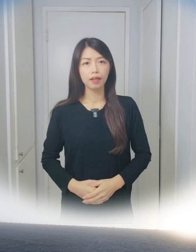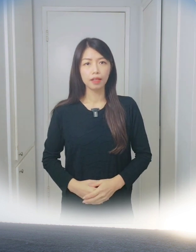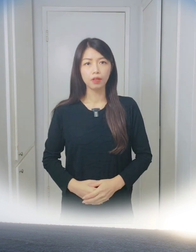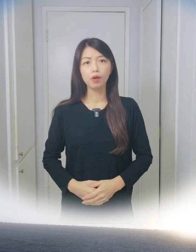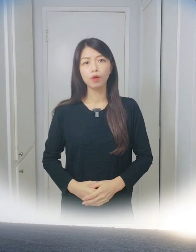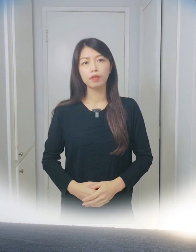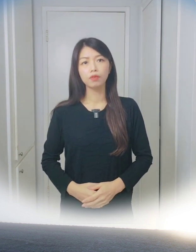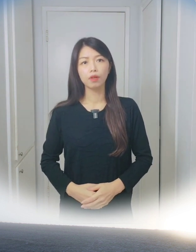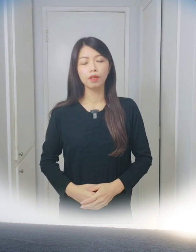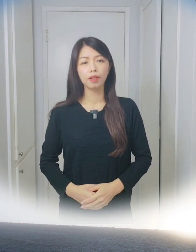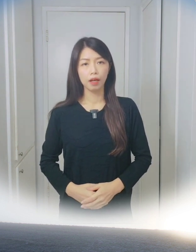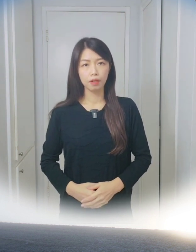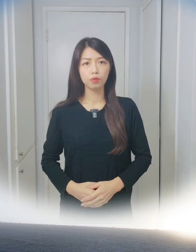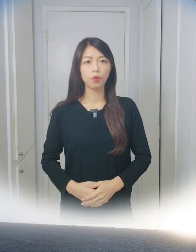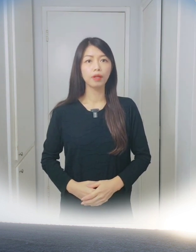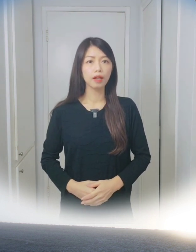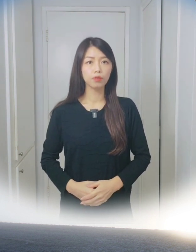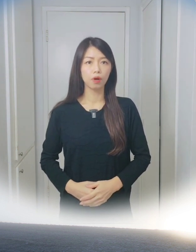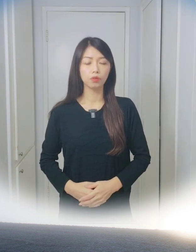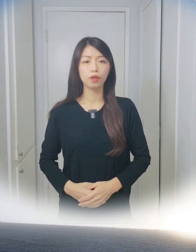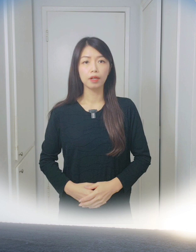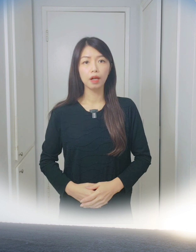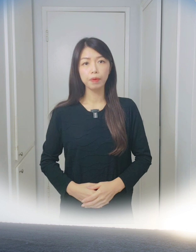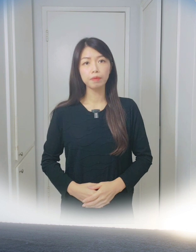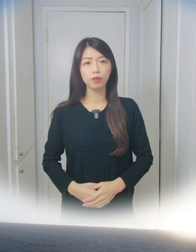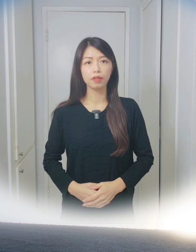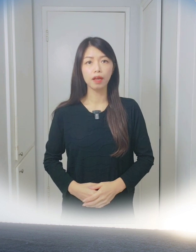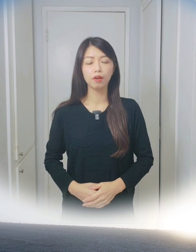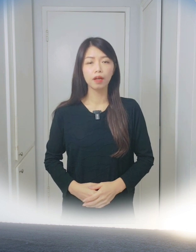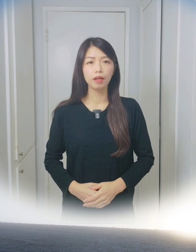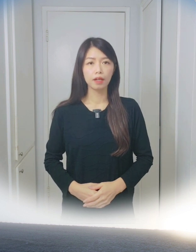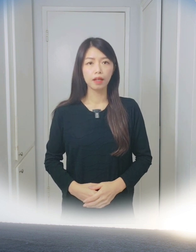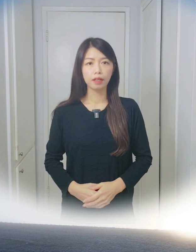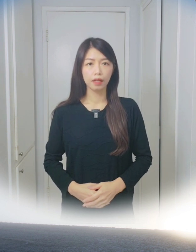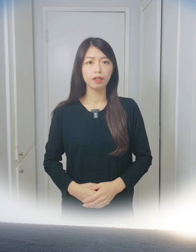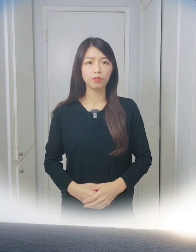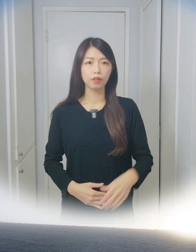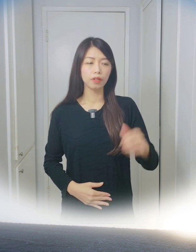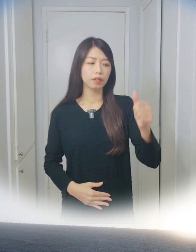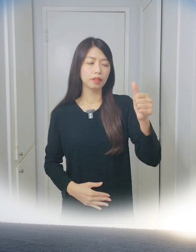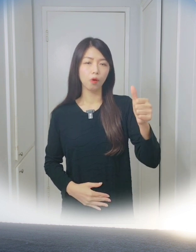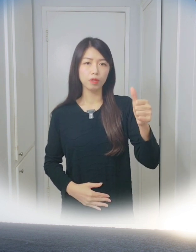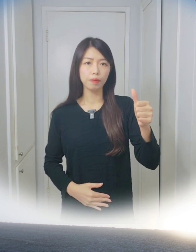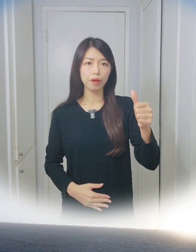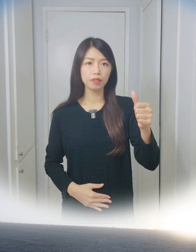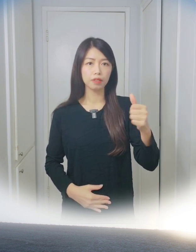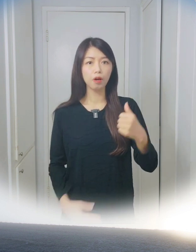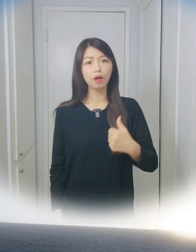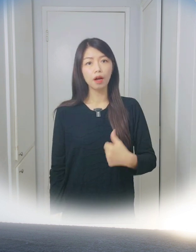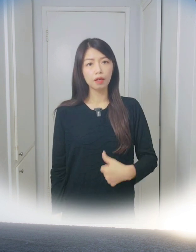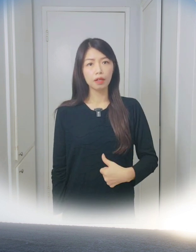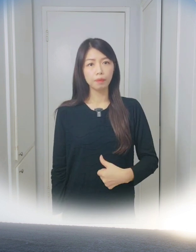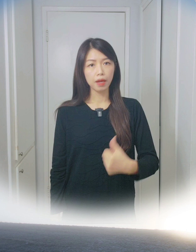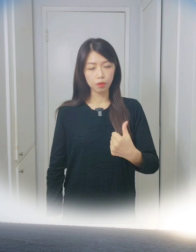자녀들에게. 자녀라고 하는 뜻의 수어는 아들 수어와 딸 수어 두 개를 합하시면 되는데요. 일단 아들 수어는 엄지만